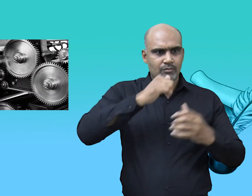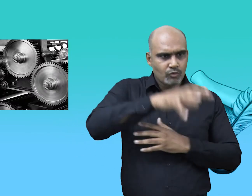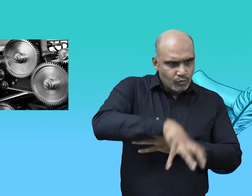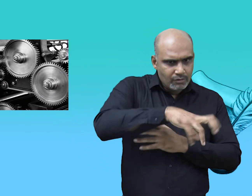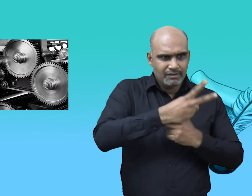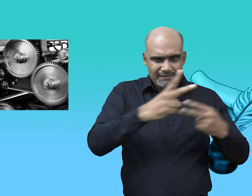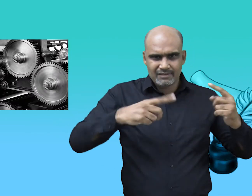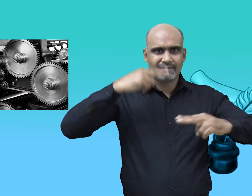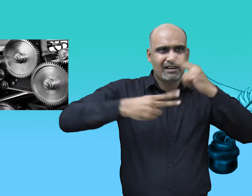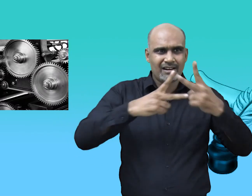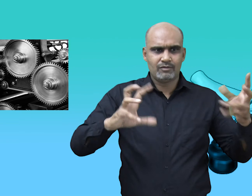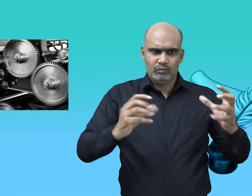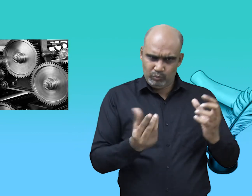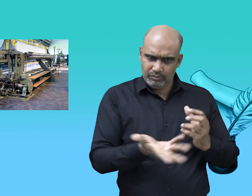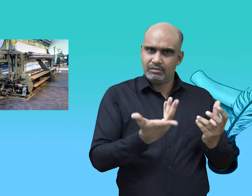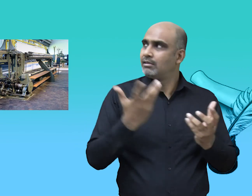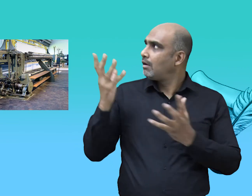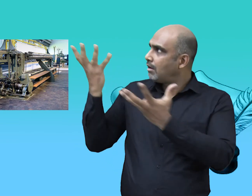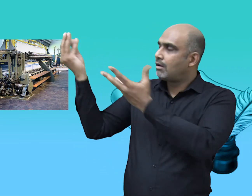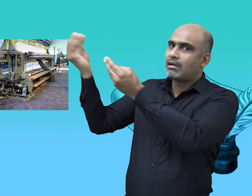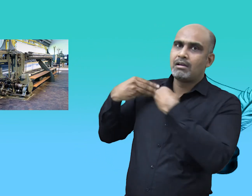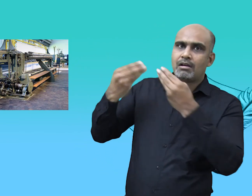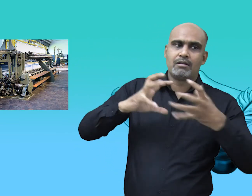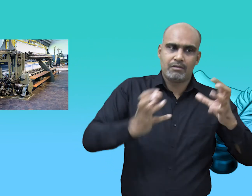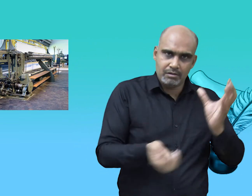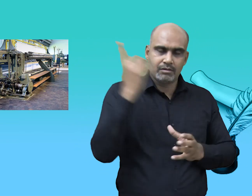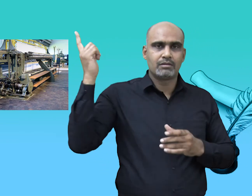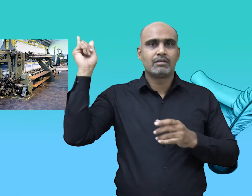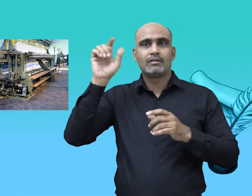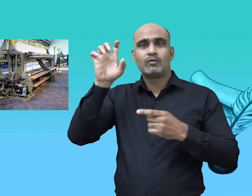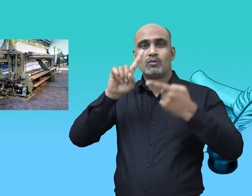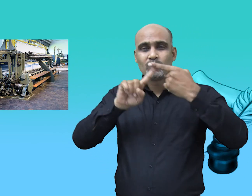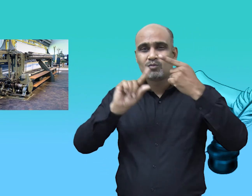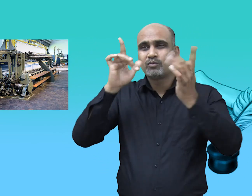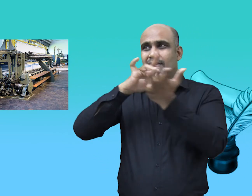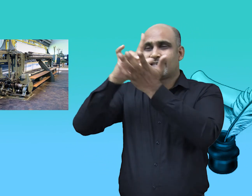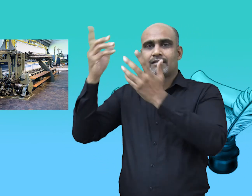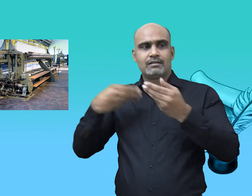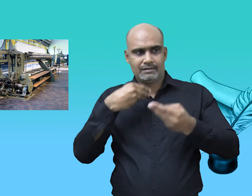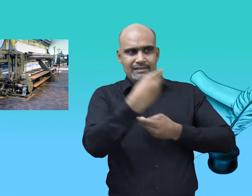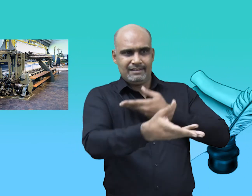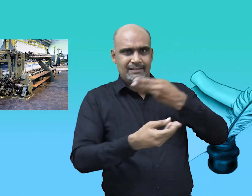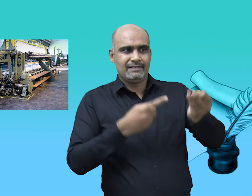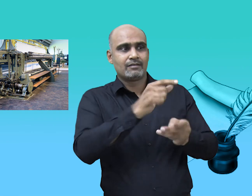जिसमें विभिन्न प्रकार के विदेशी उपकरणों का प्रयोग किया जाता है। इससे उन बाहरी देशों के व्यापार